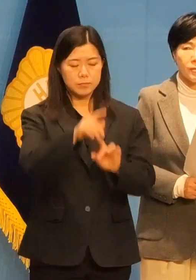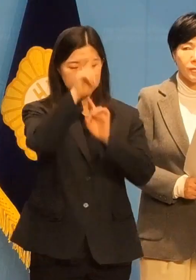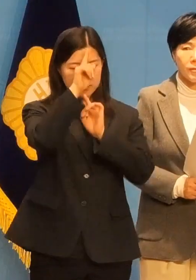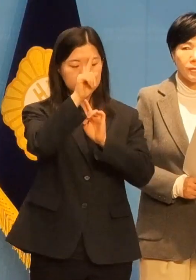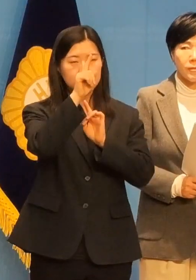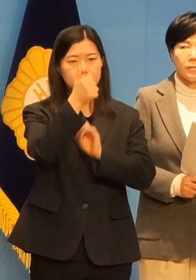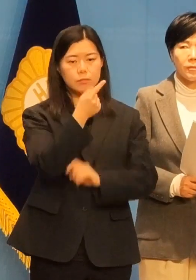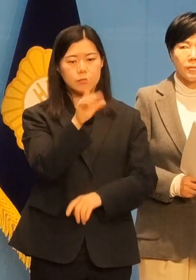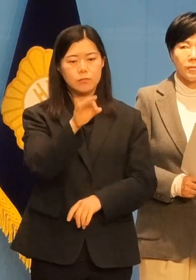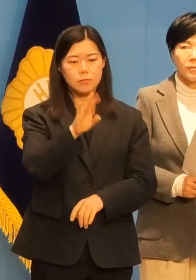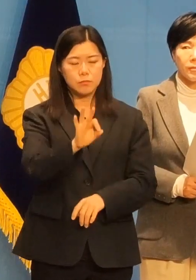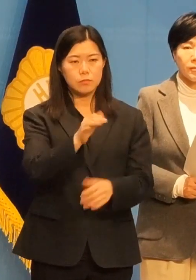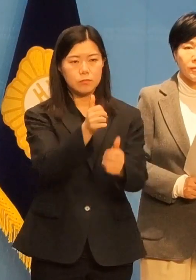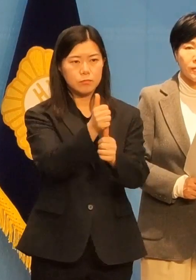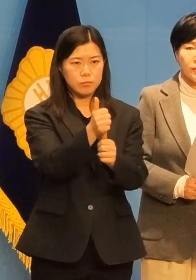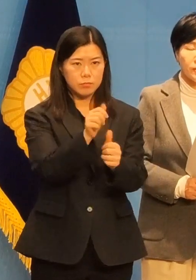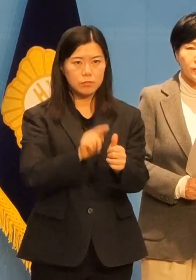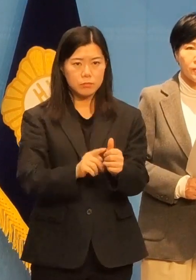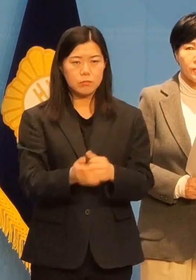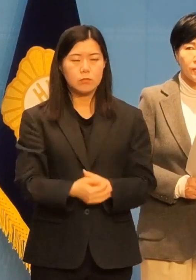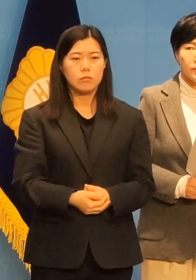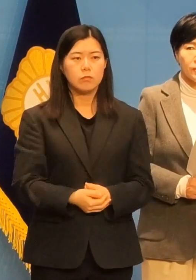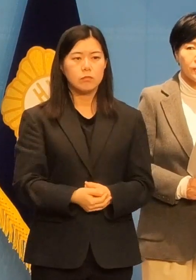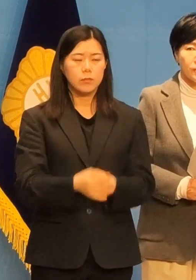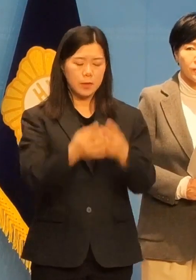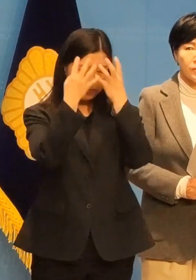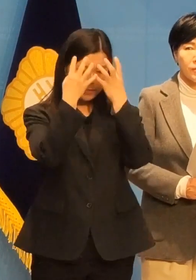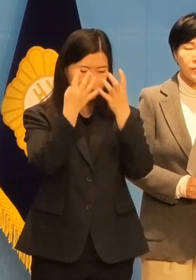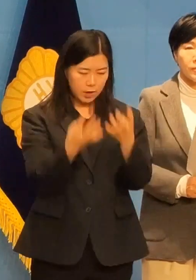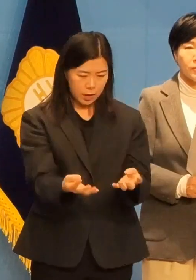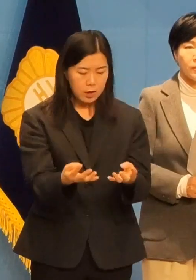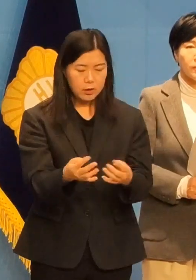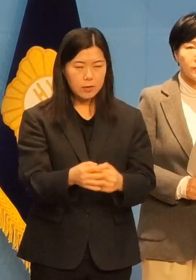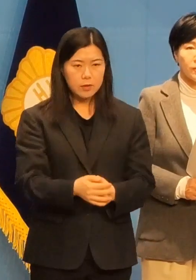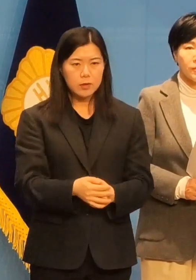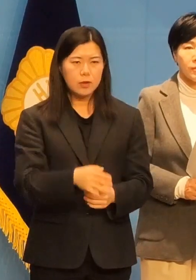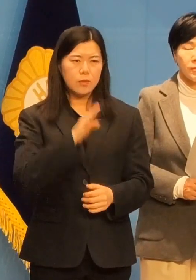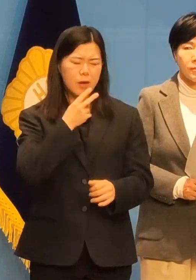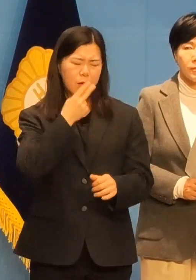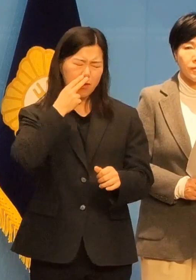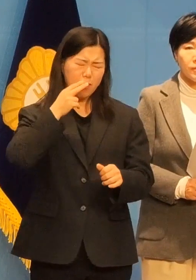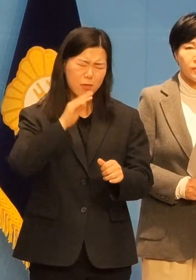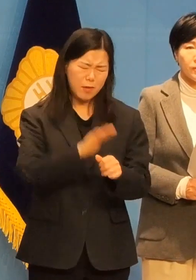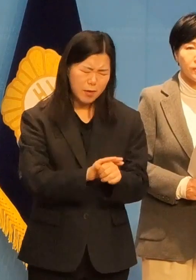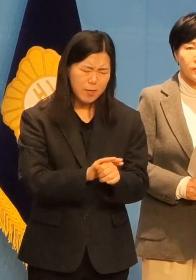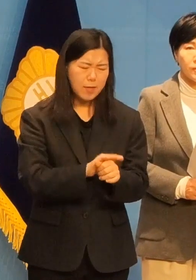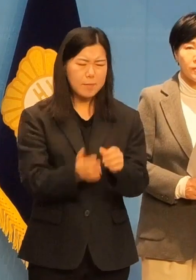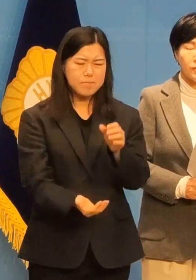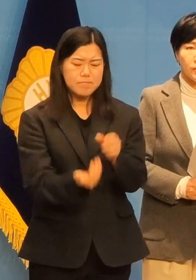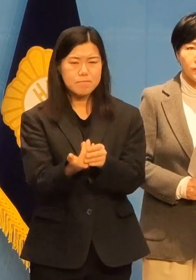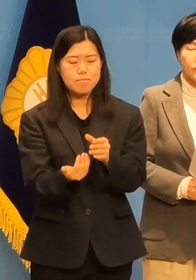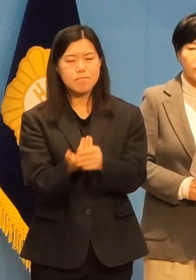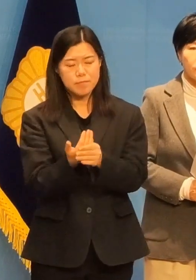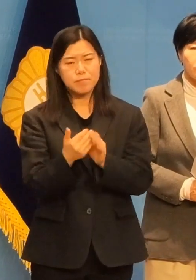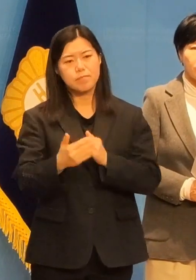이화영 부지사가 석방되어 정말 억울한 일이 더 이상 진행되지